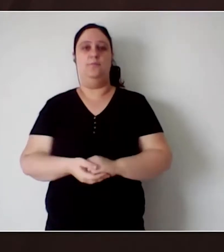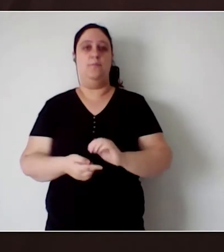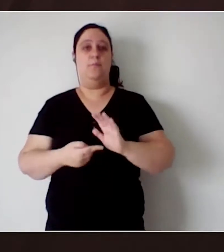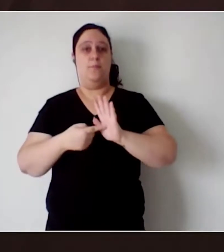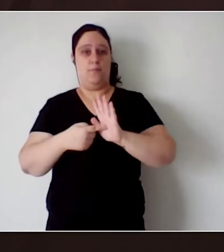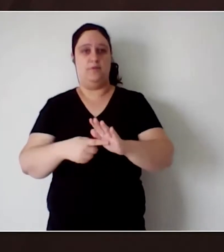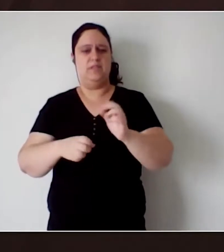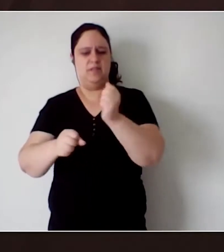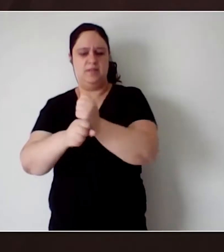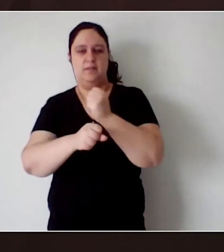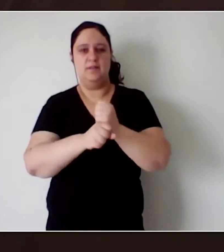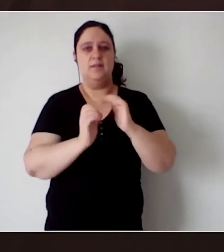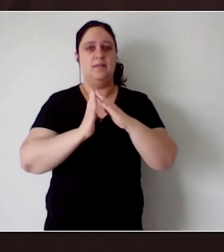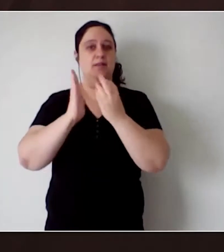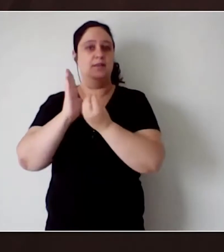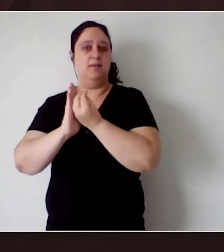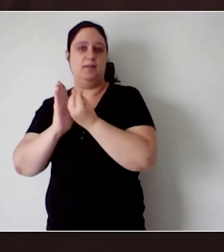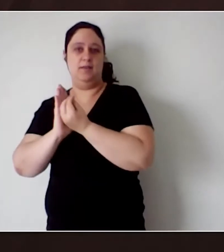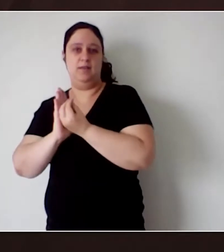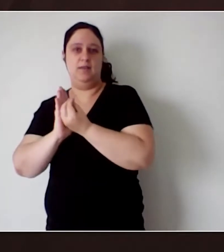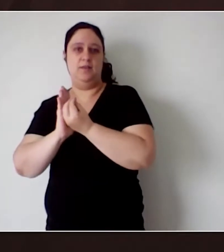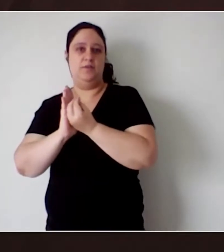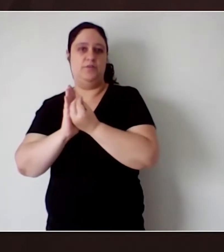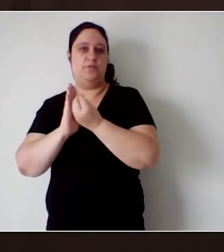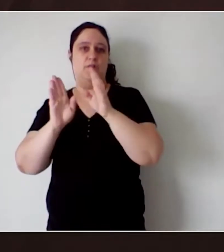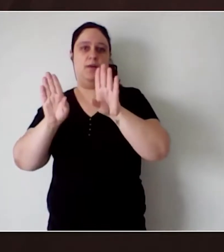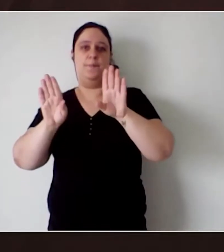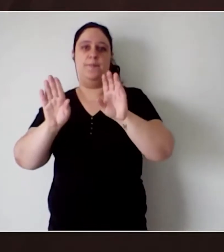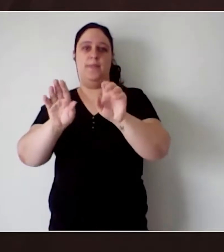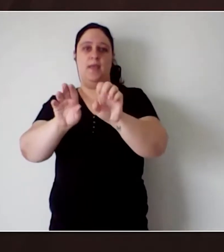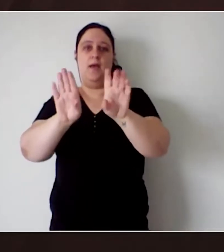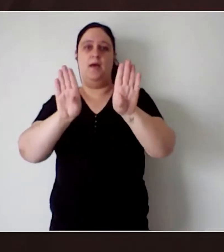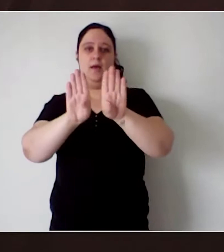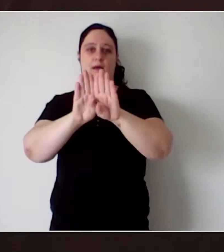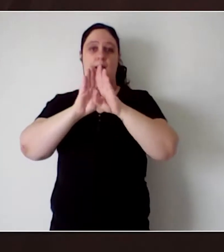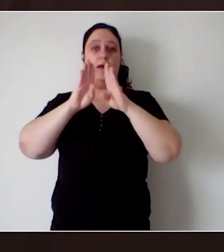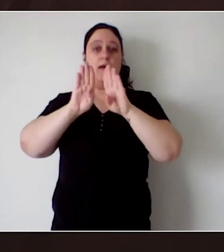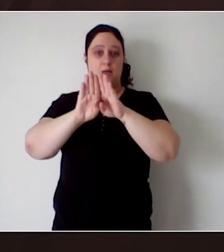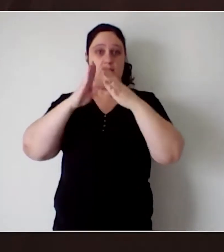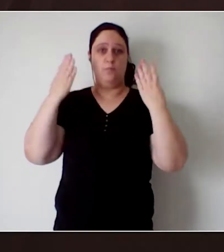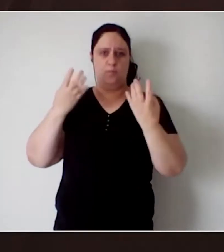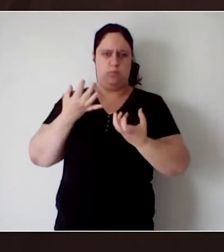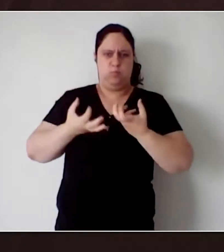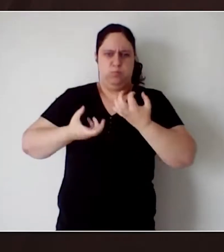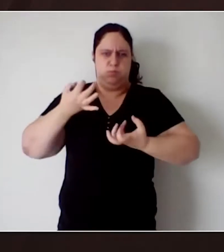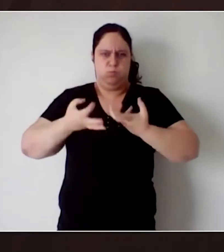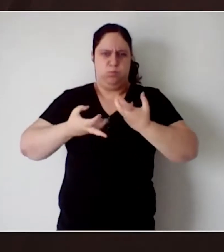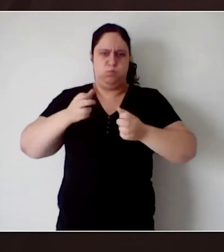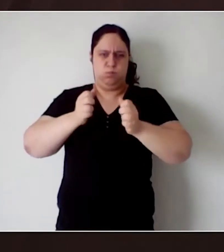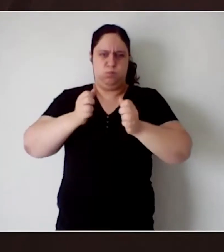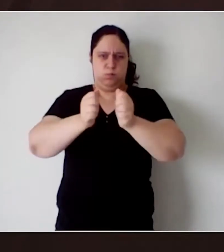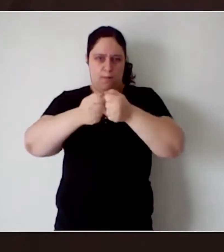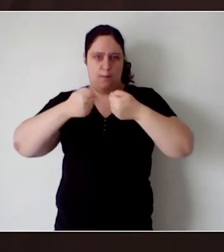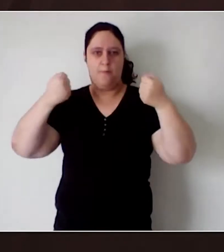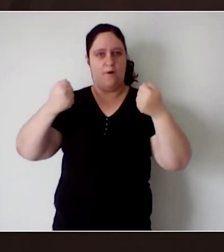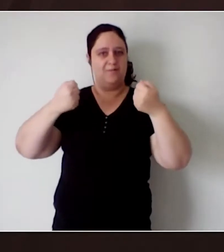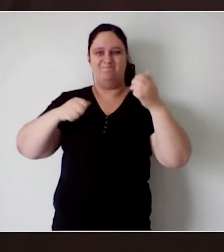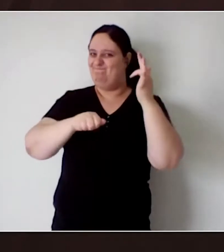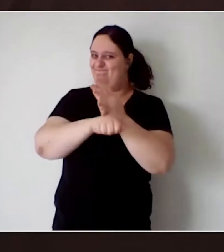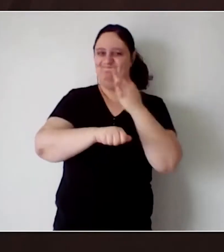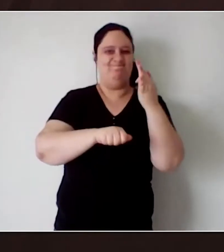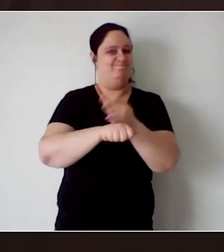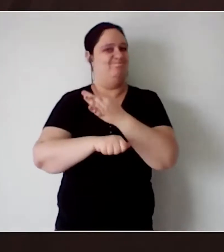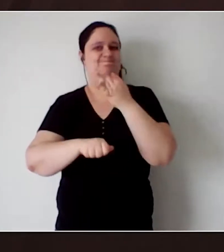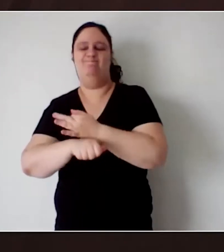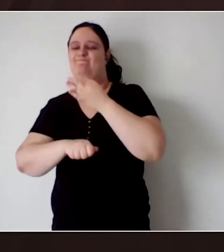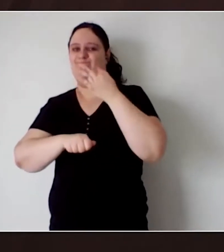do inferno, as portas do Hades não prevalecerão contra ela. Então essa igreja